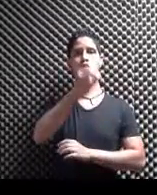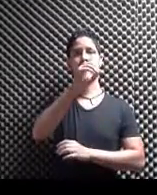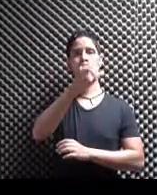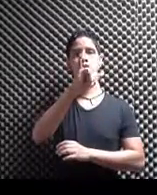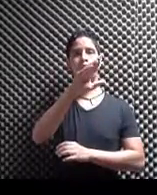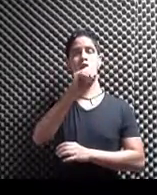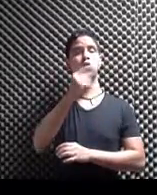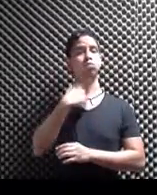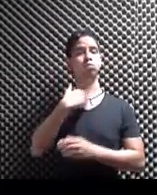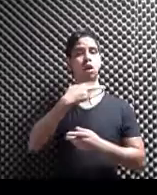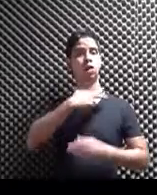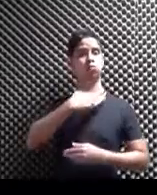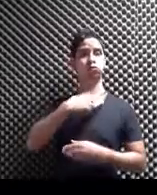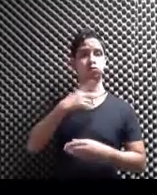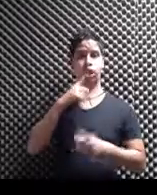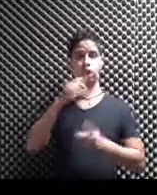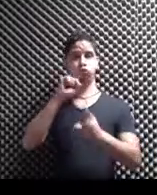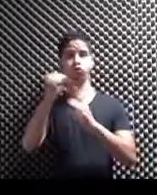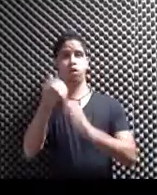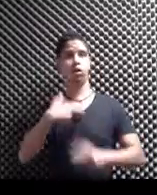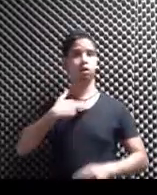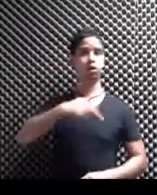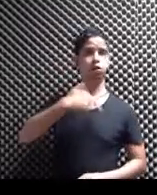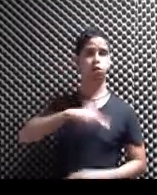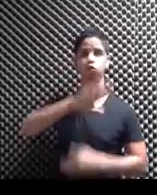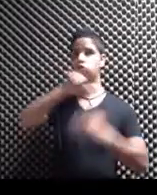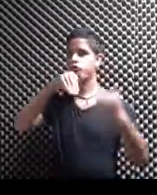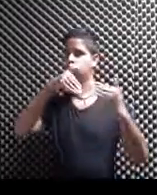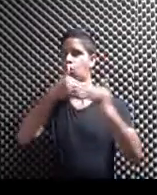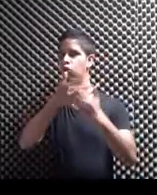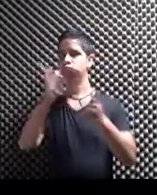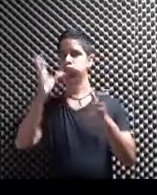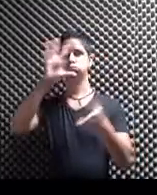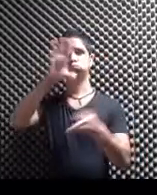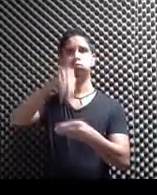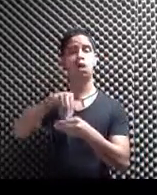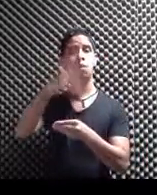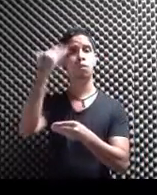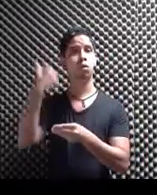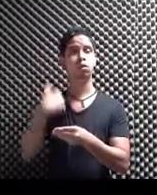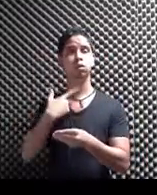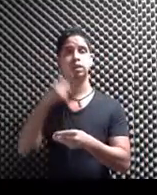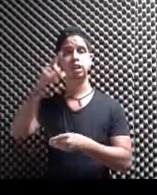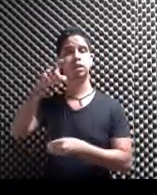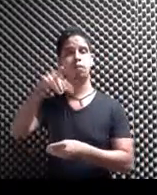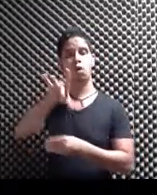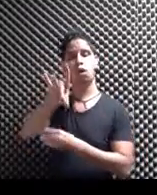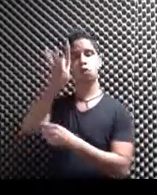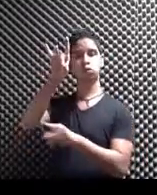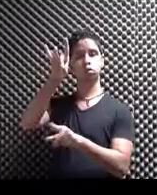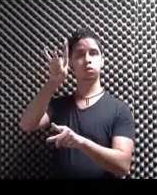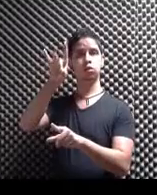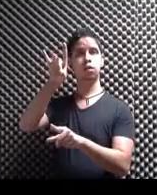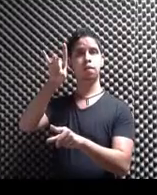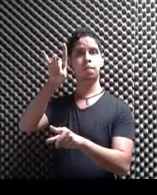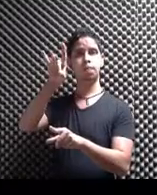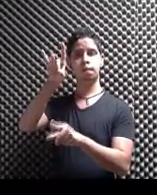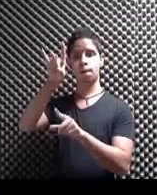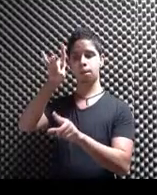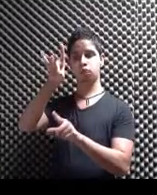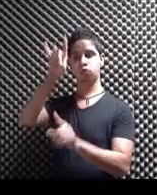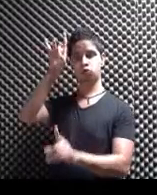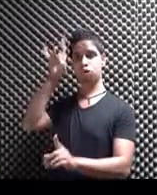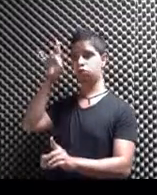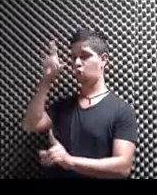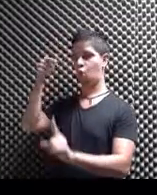sociales religiosos espirituales políticos de todo tipo ¿Por qué? Porque necesitamos encontrar nuestro punto de